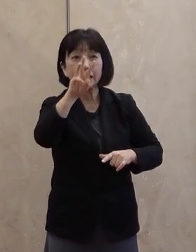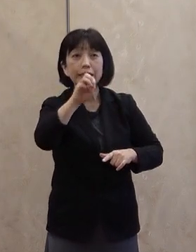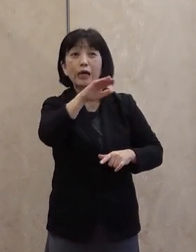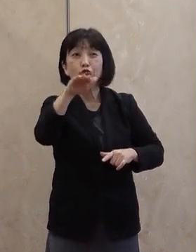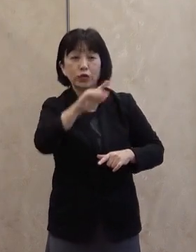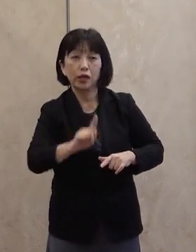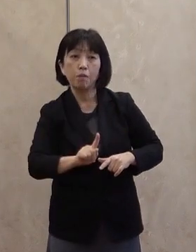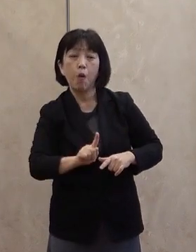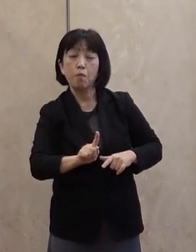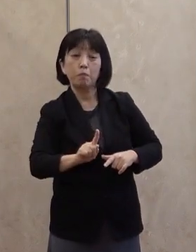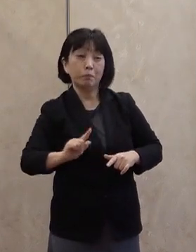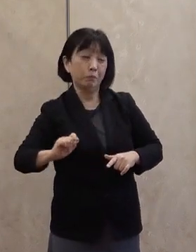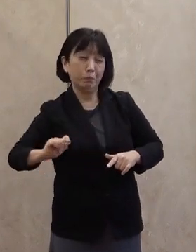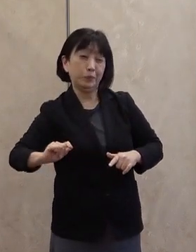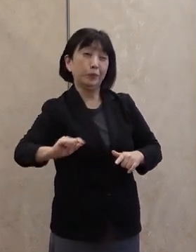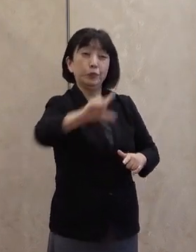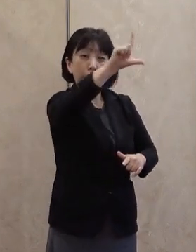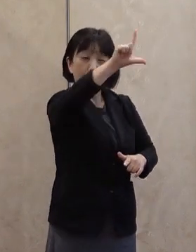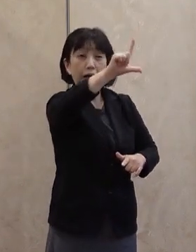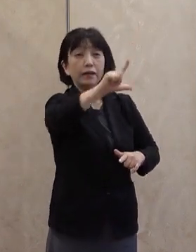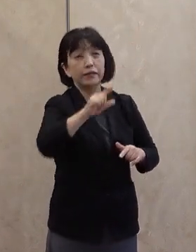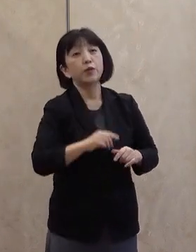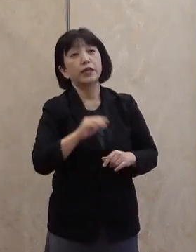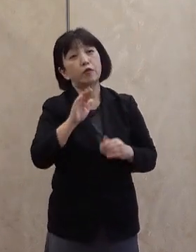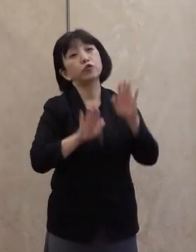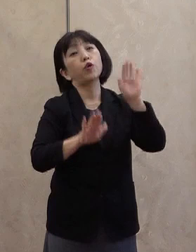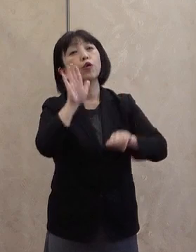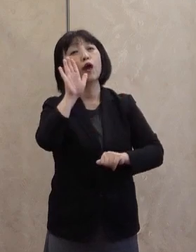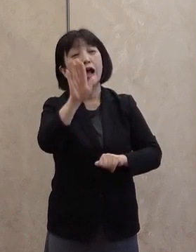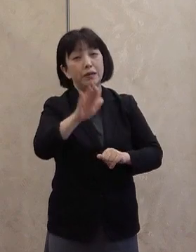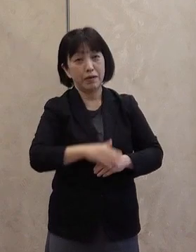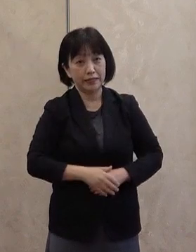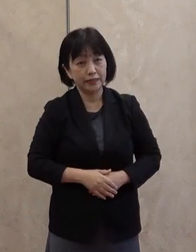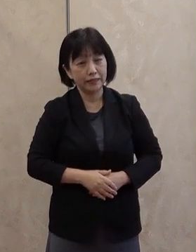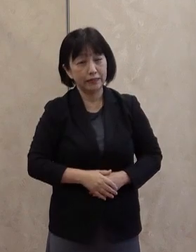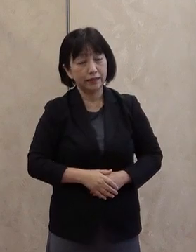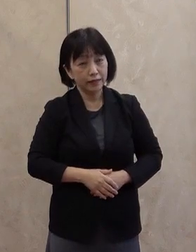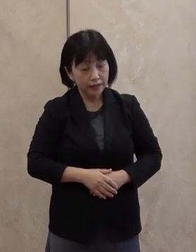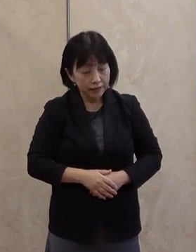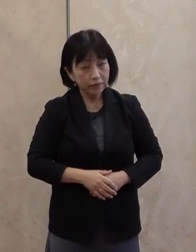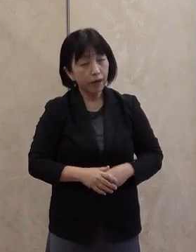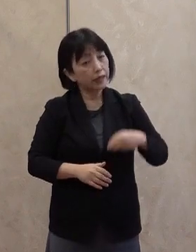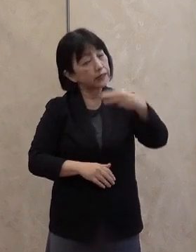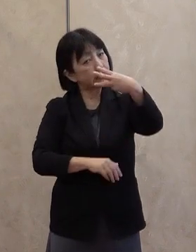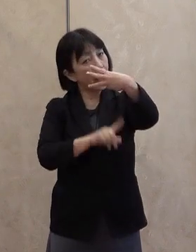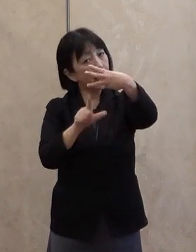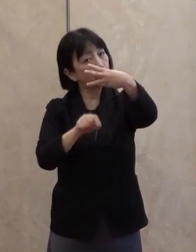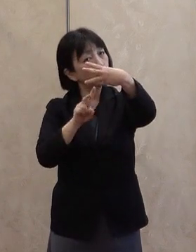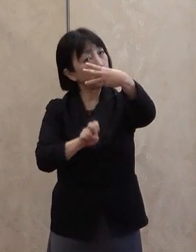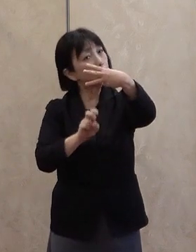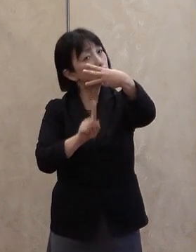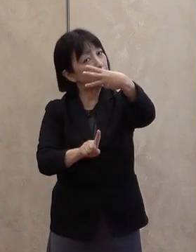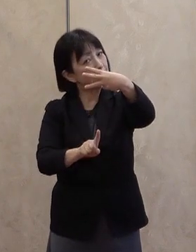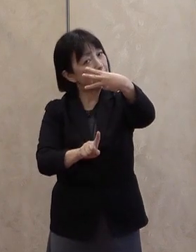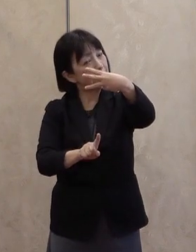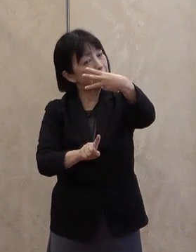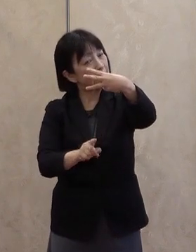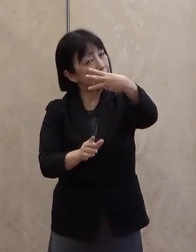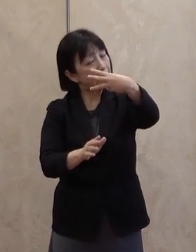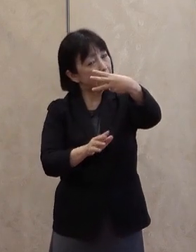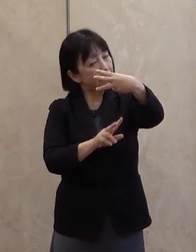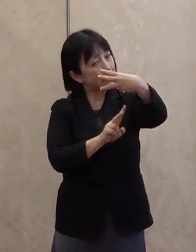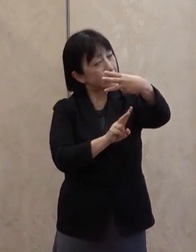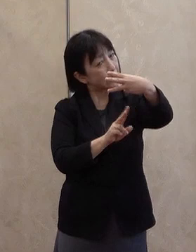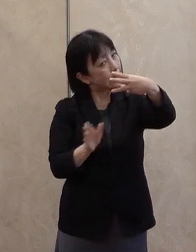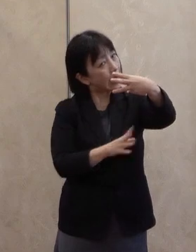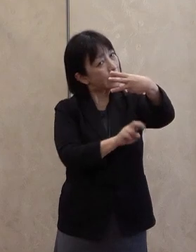に伸びていっているという状況です。ちょうどこれでいくと3月の21日か24日このあたりから